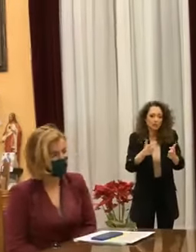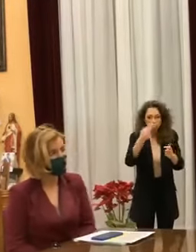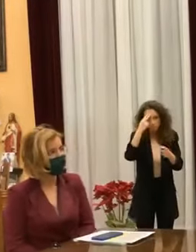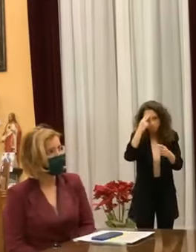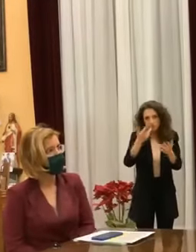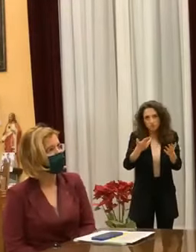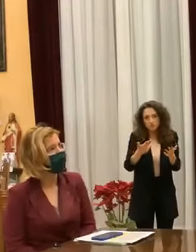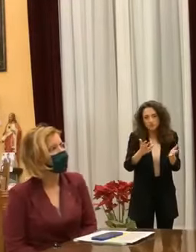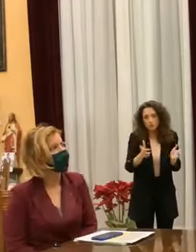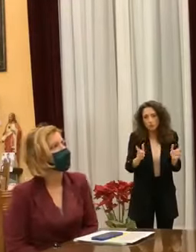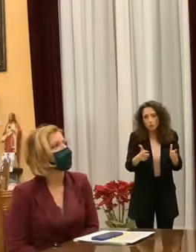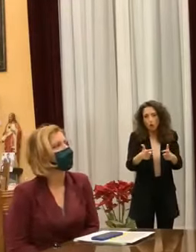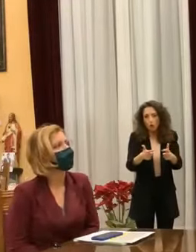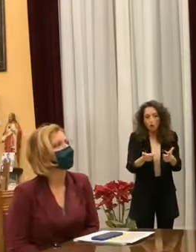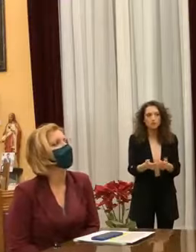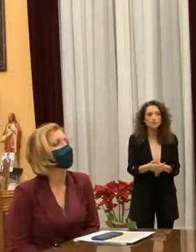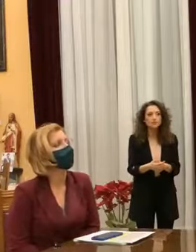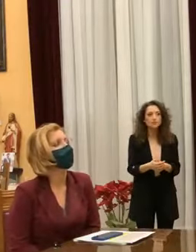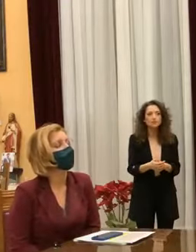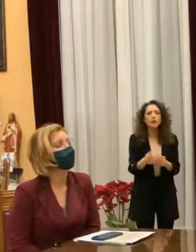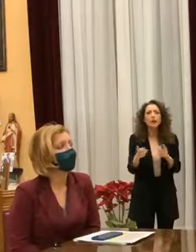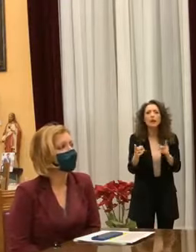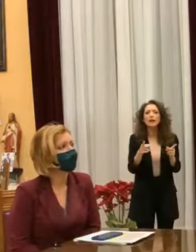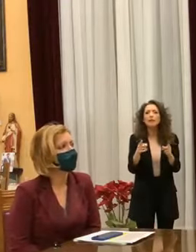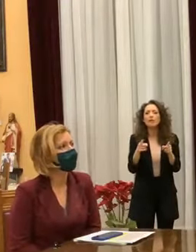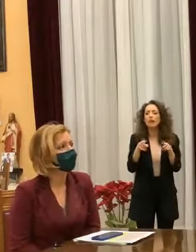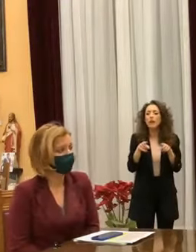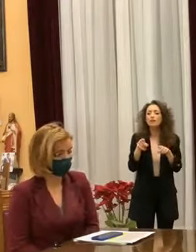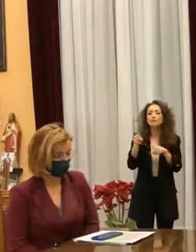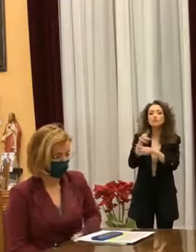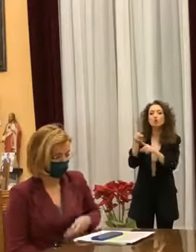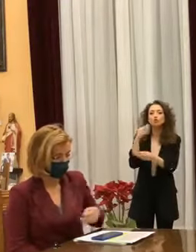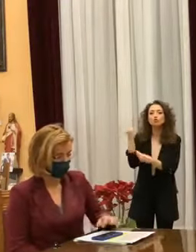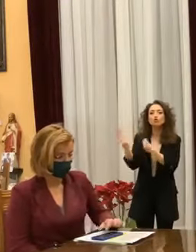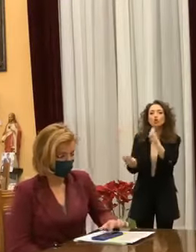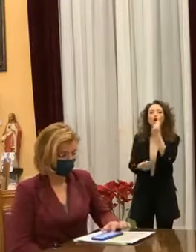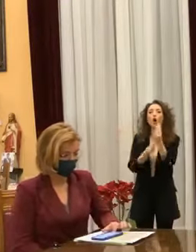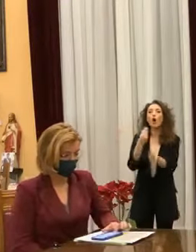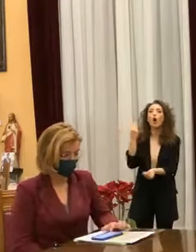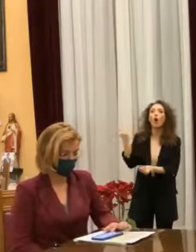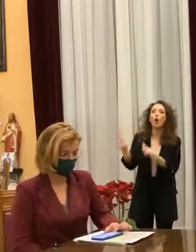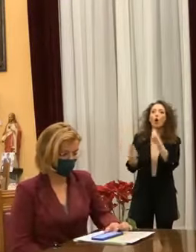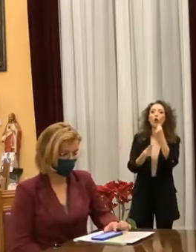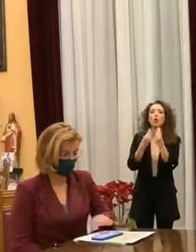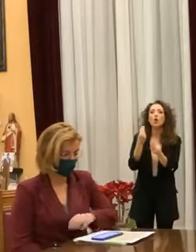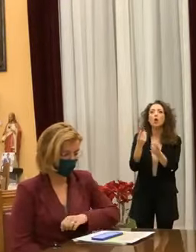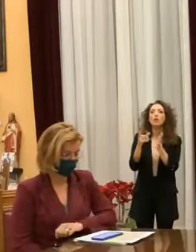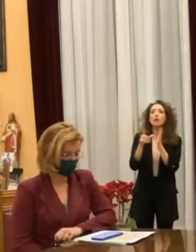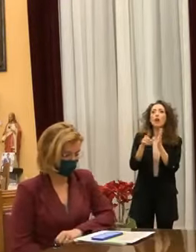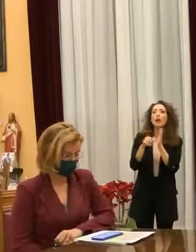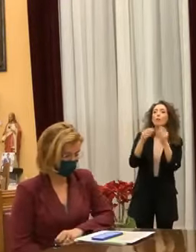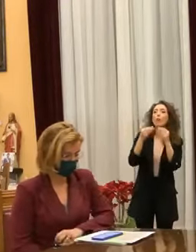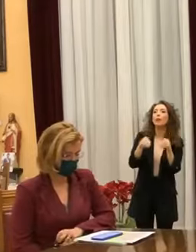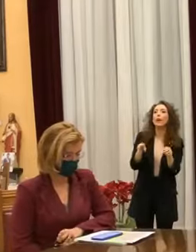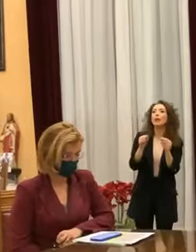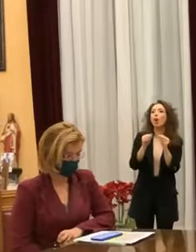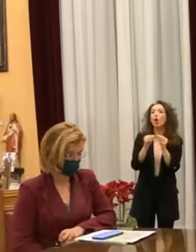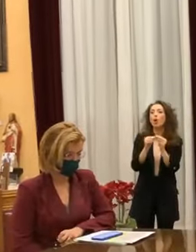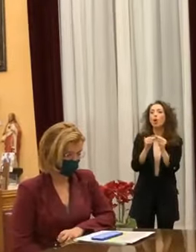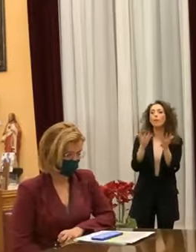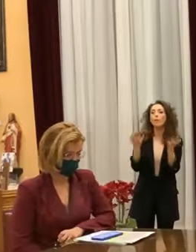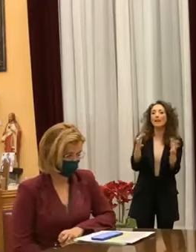E nel frattempo questi giocavano e cercavano come prendere tempo. Guardate che schifezze, che vomito. Uomini